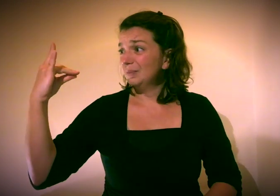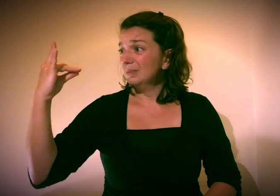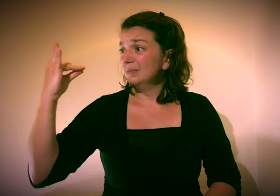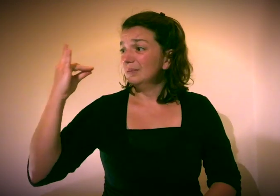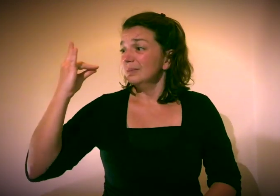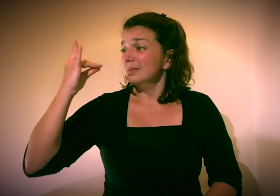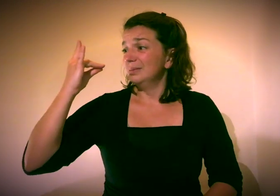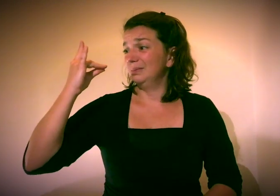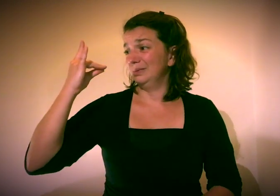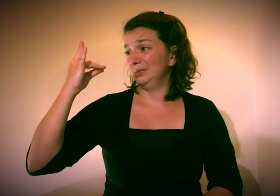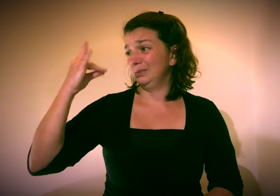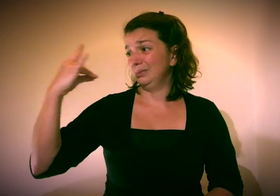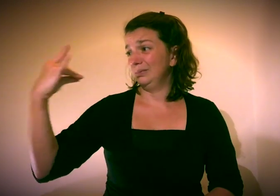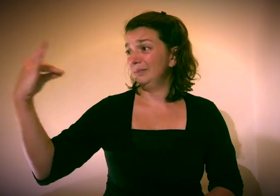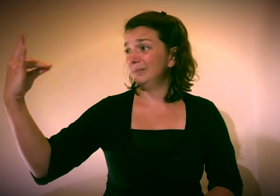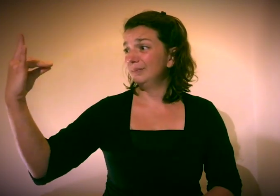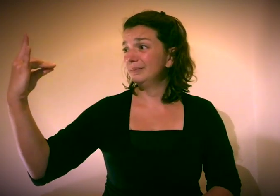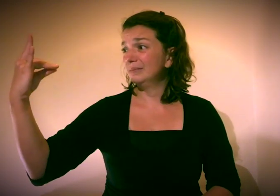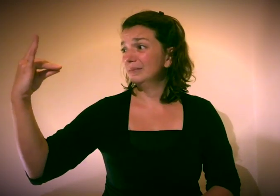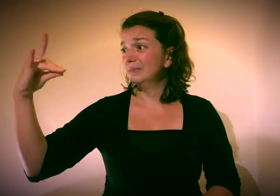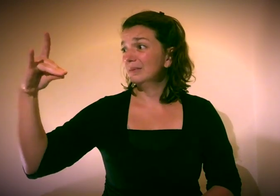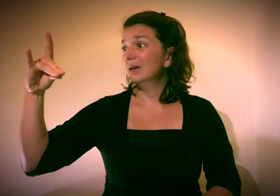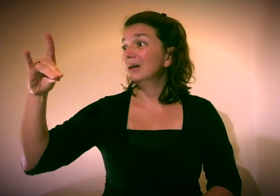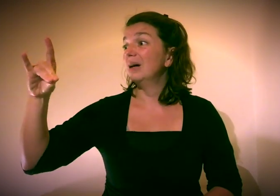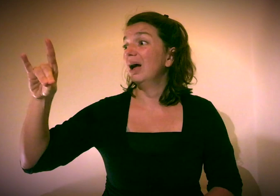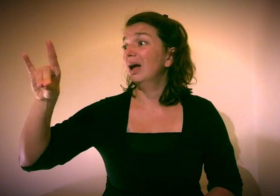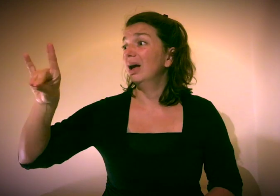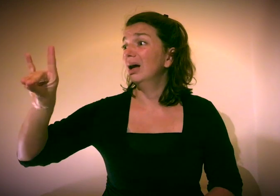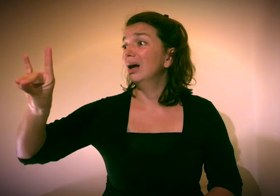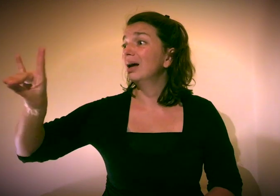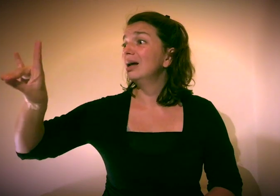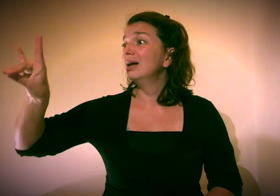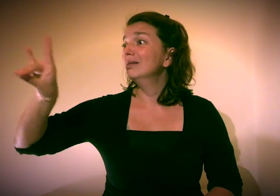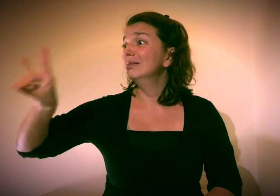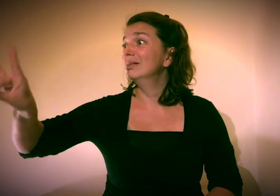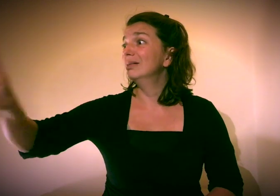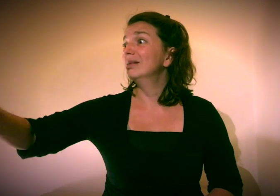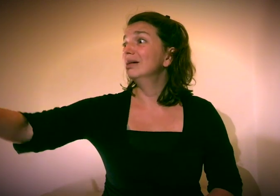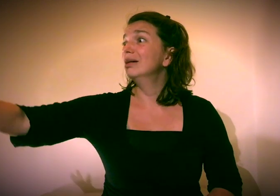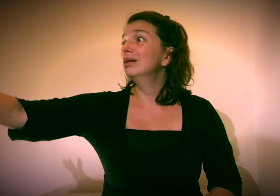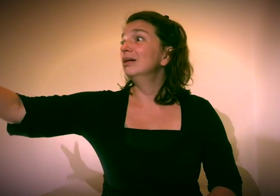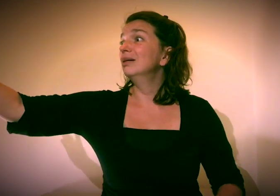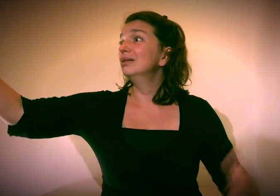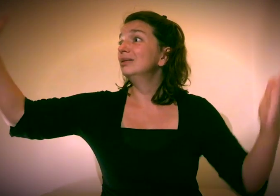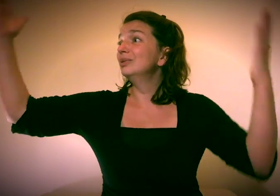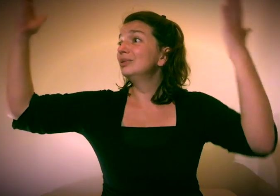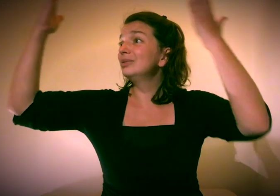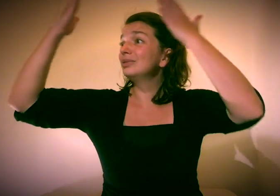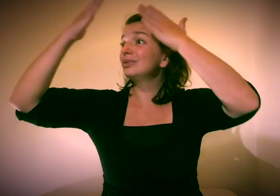Chien bleu la regarda longuement, puis il fit demi-tour et disparut dans la nuit.